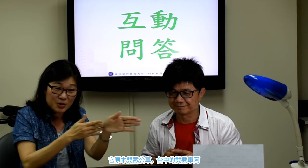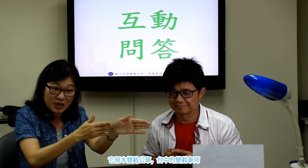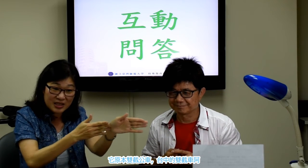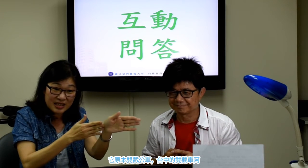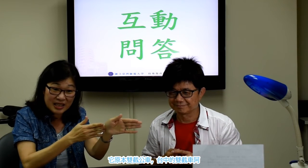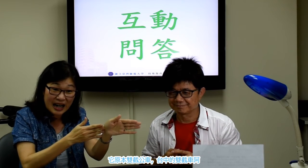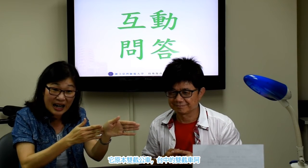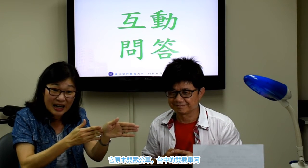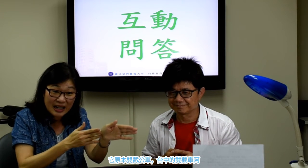双捷车啊。